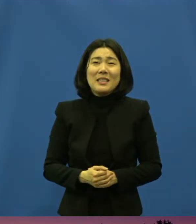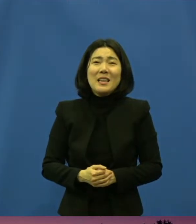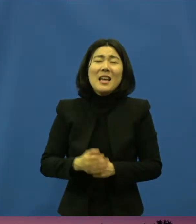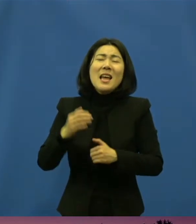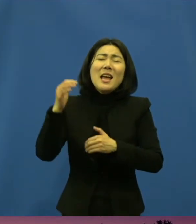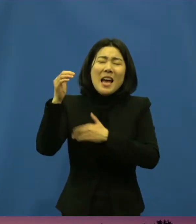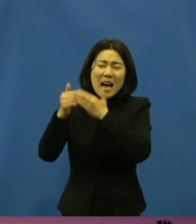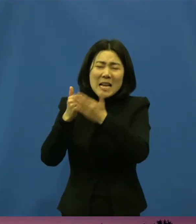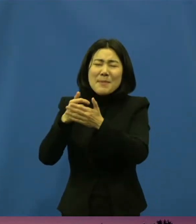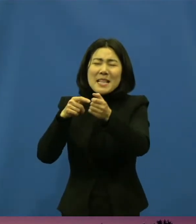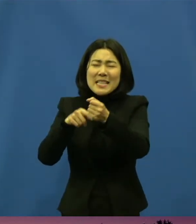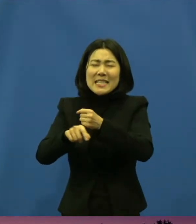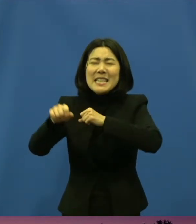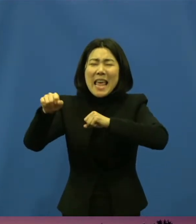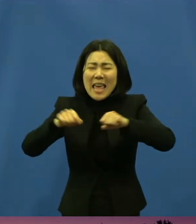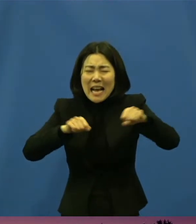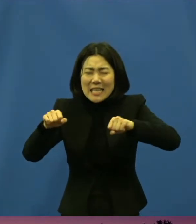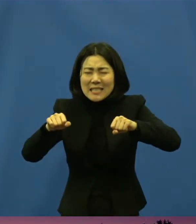자.